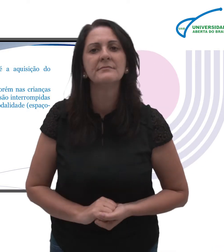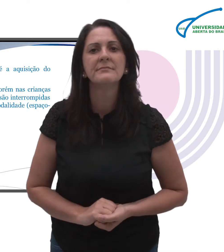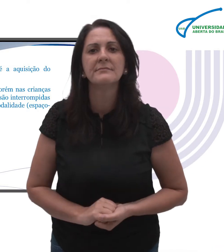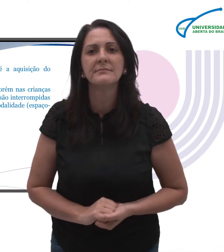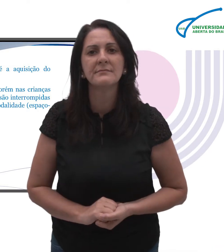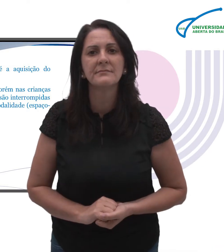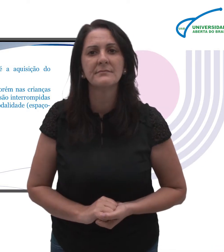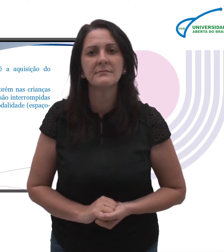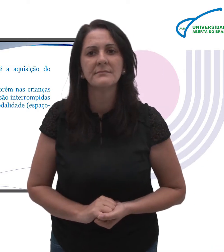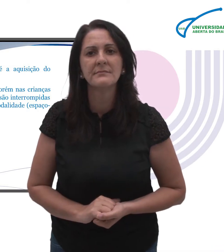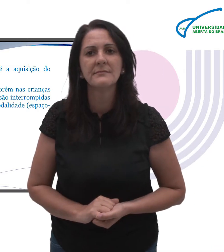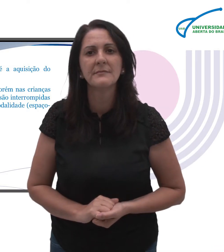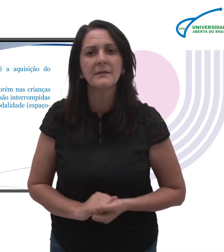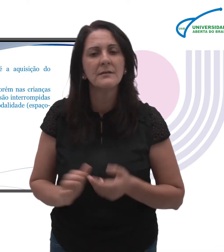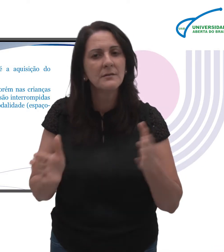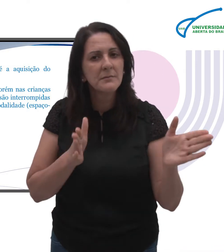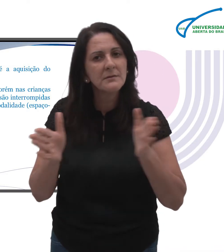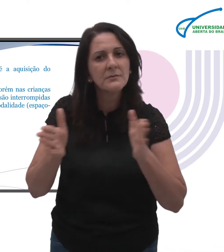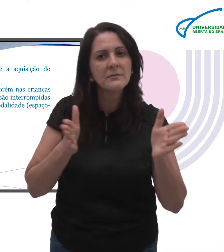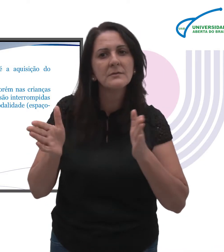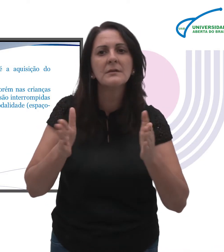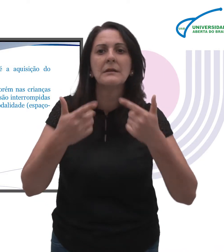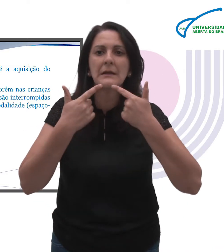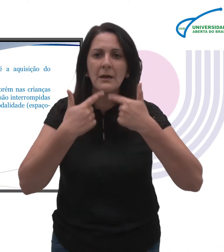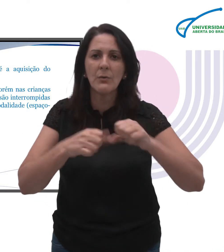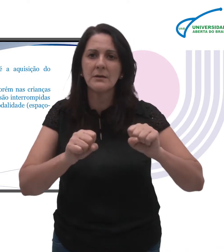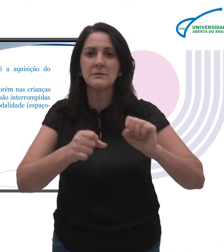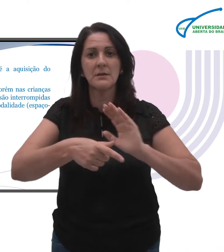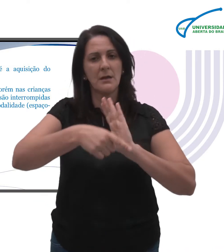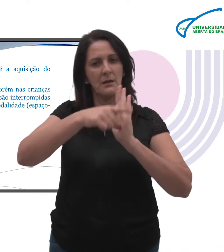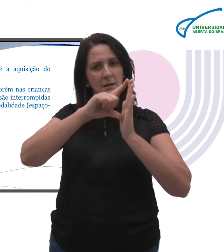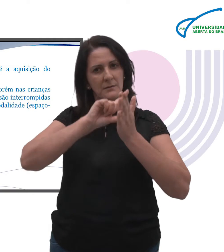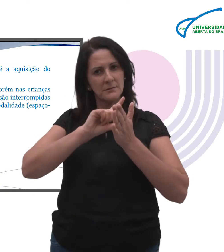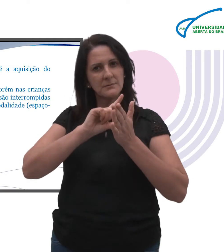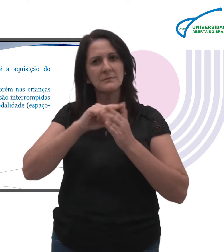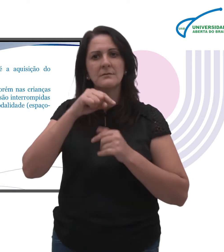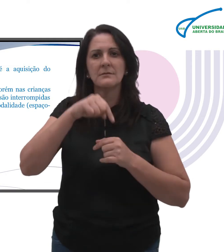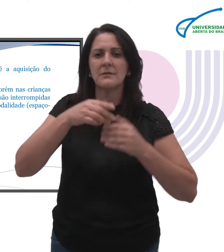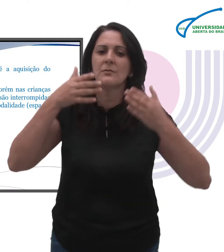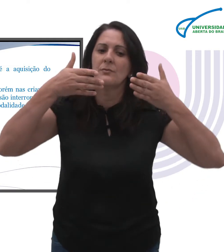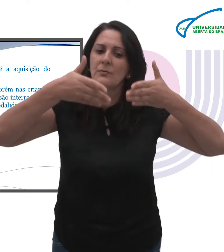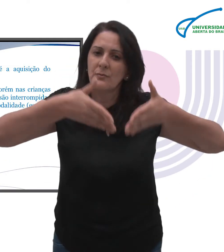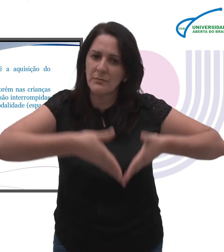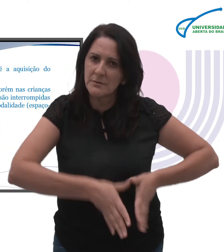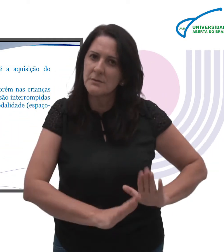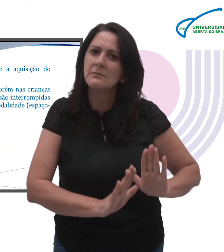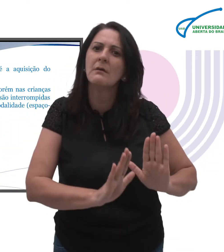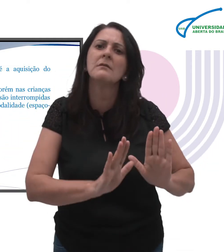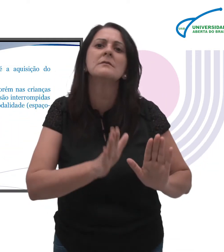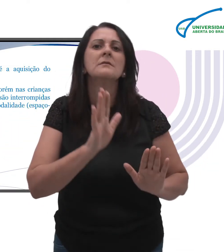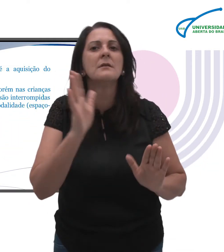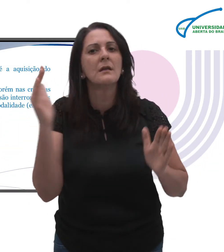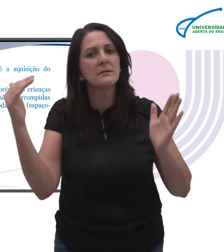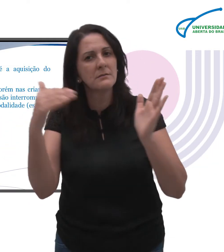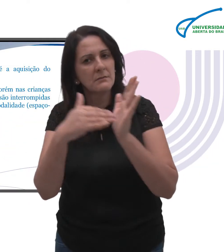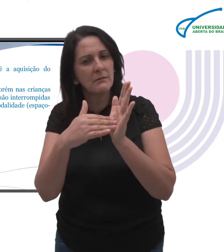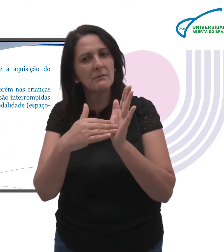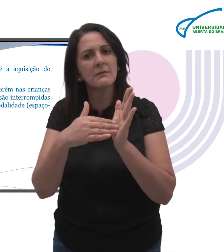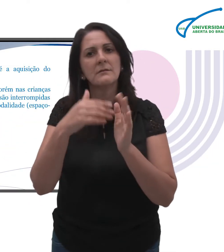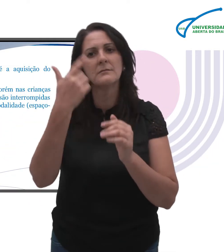múltiplas combinações. O período pré-linguístico se estabelece